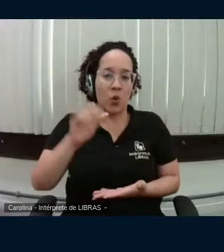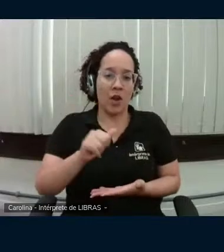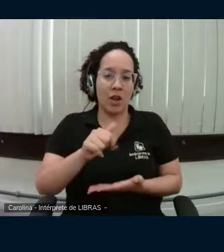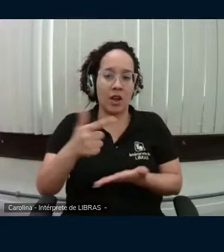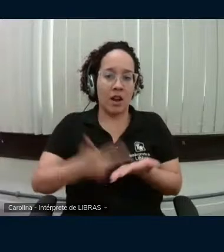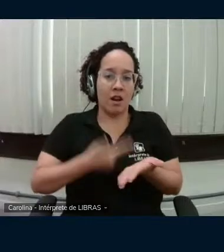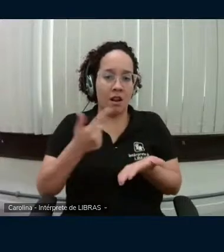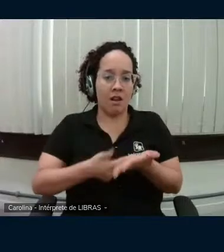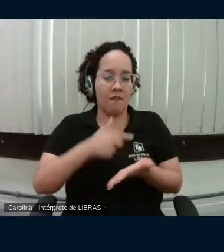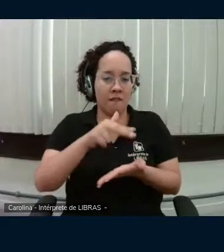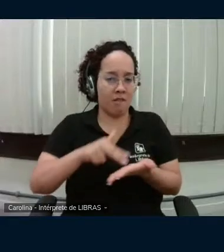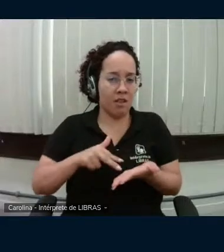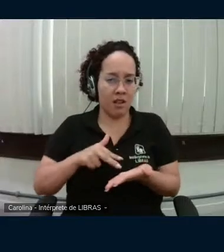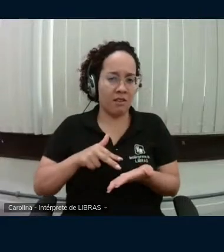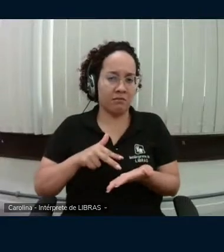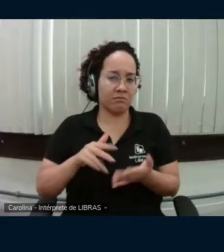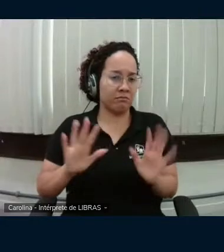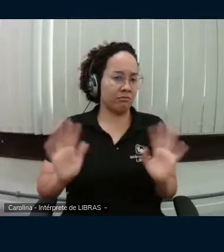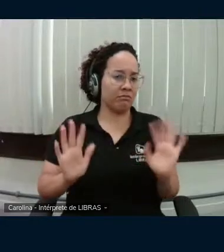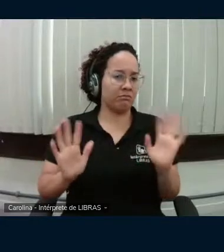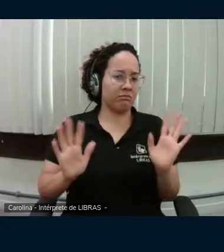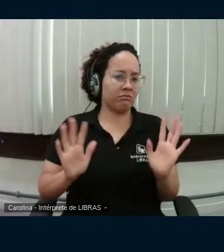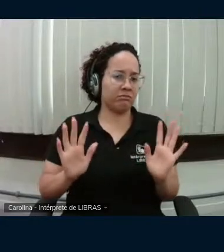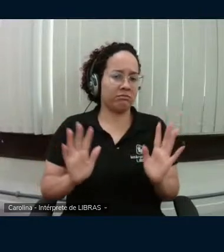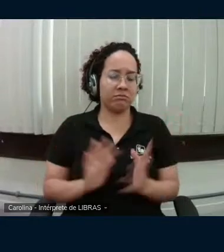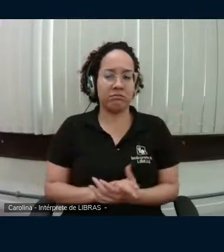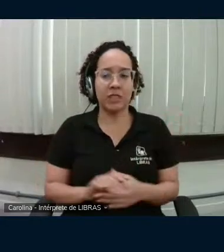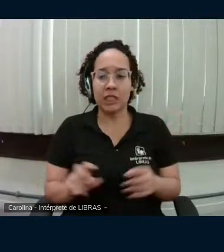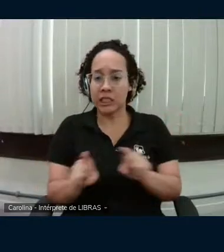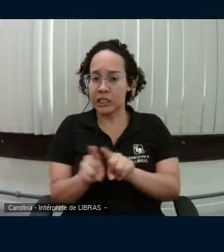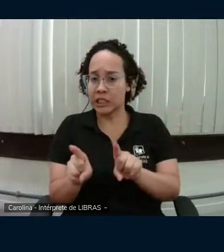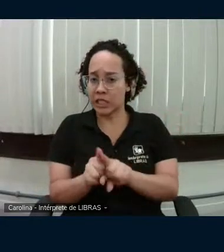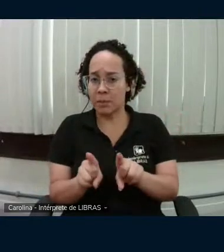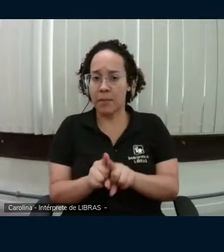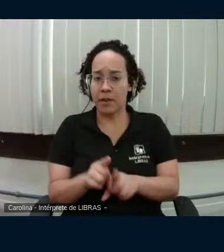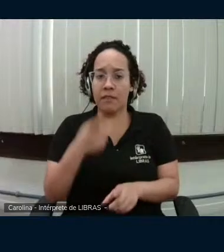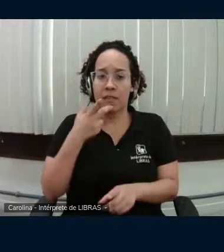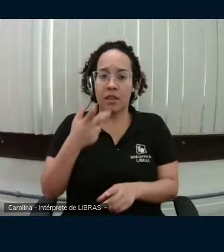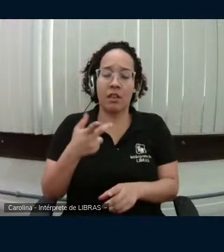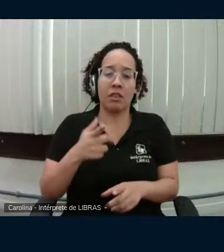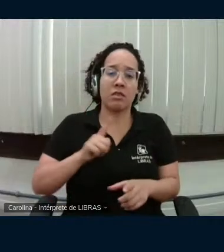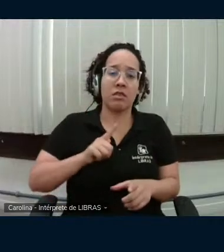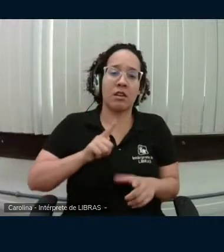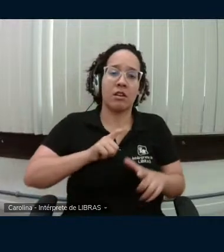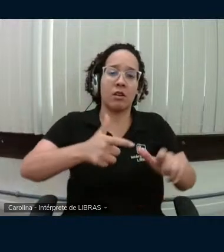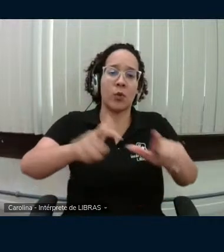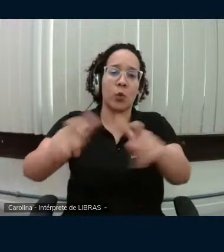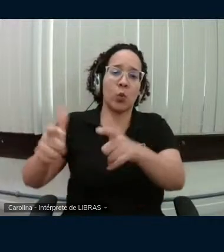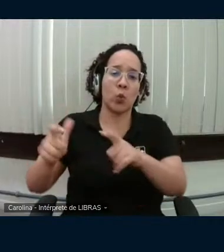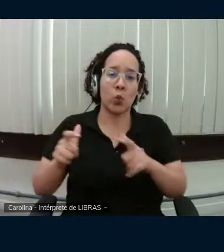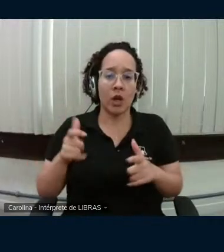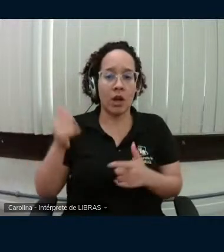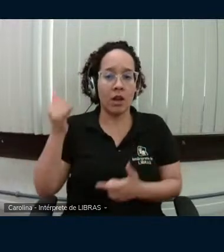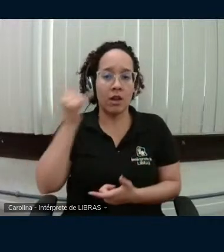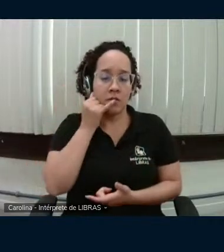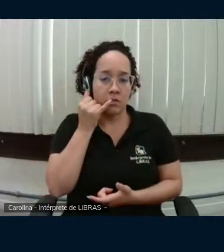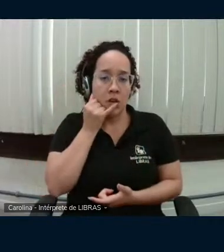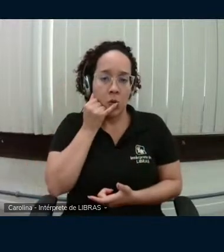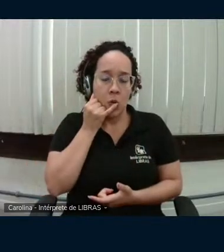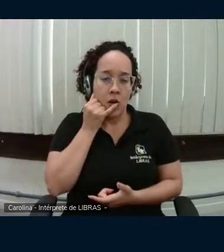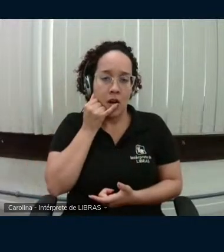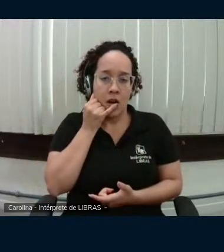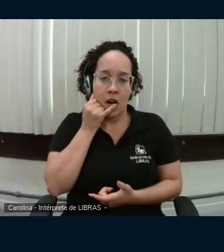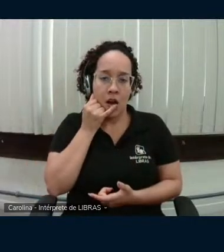não é verdade. E nem é dizer, como alguns lugares estão fazendo, o celular fica da porta para